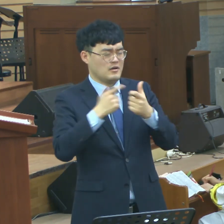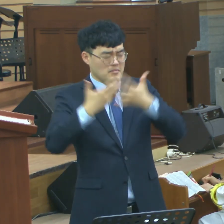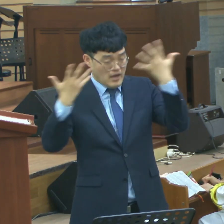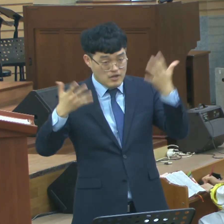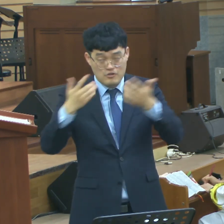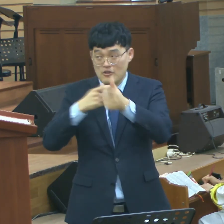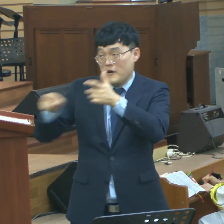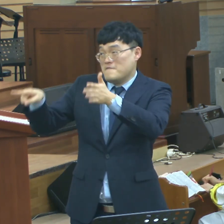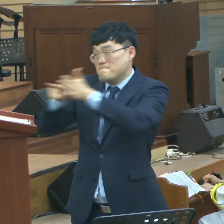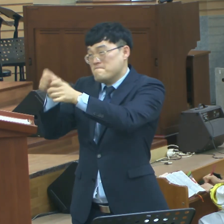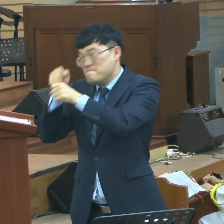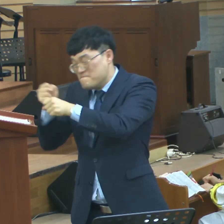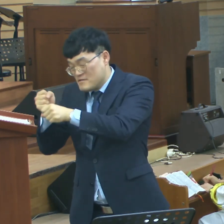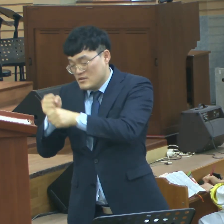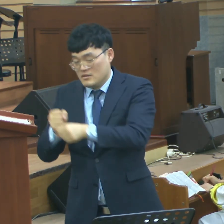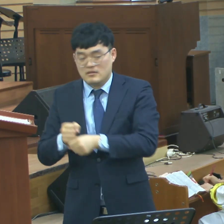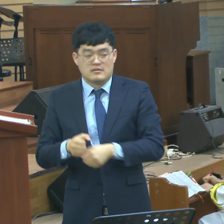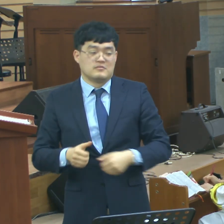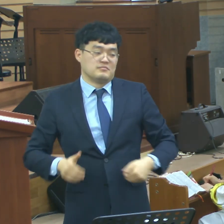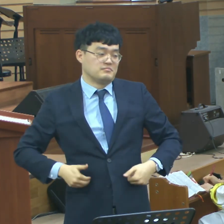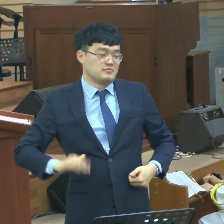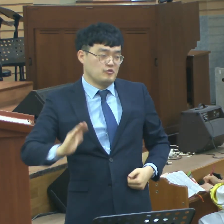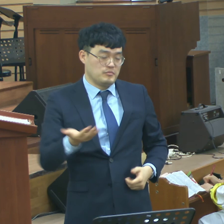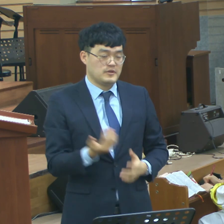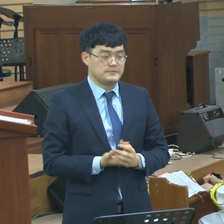의지하고 신뢰해야 돼요.